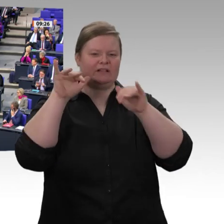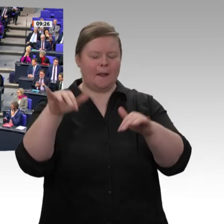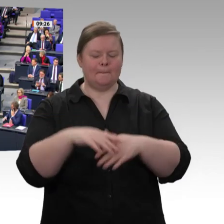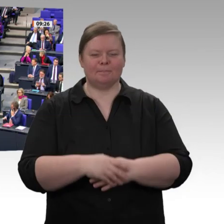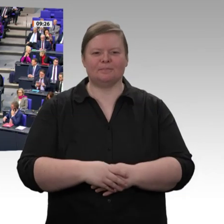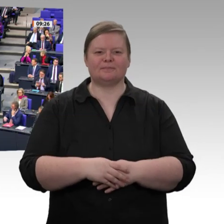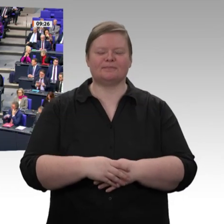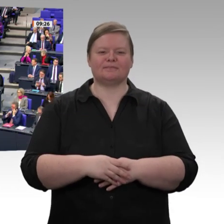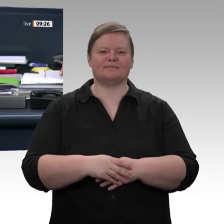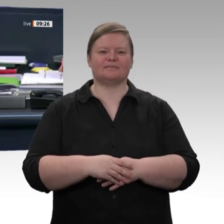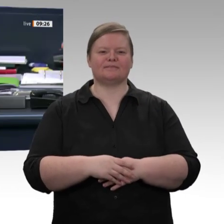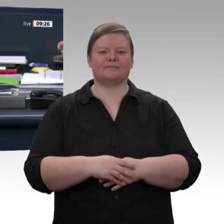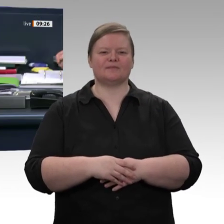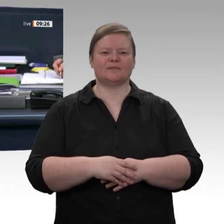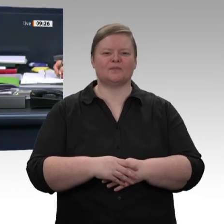Liebe Kolleginnen und Kollegen,